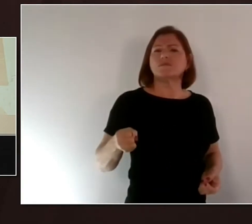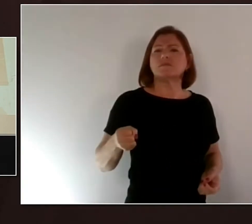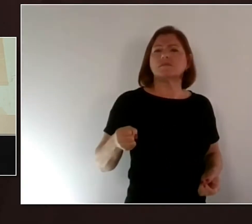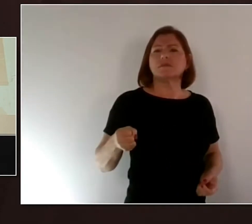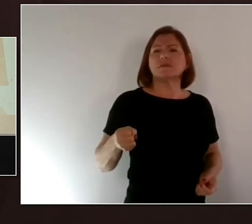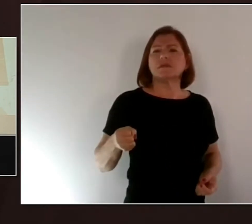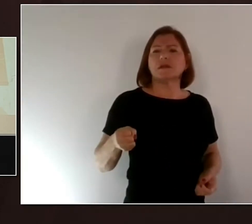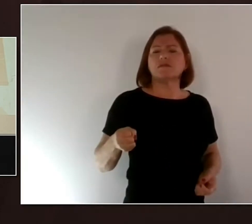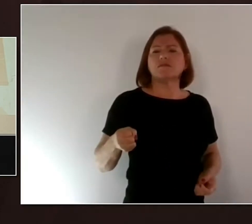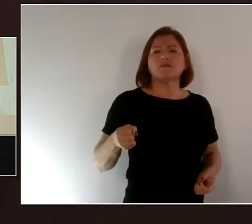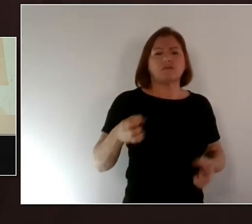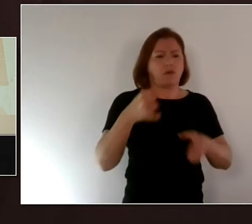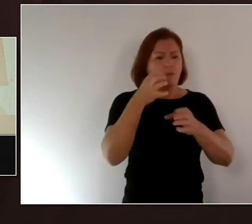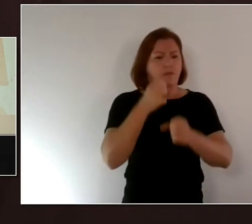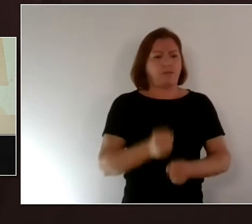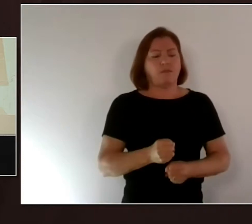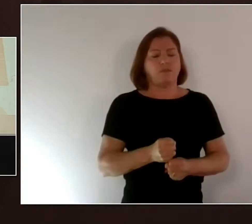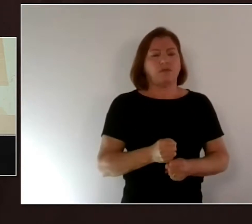Filho?